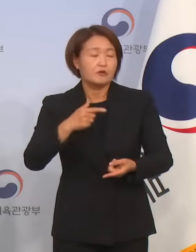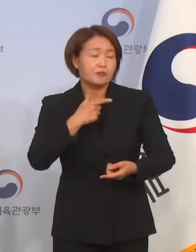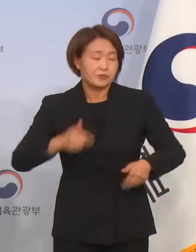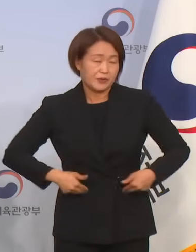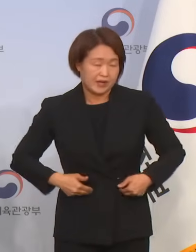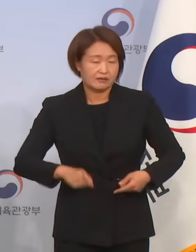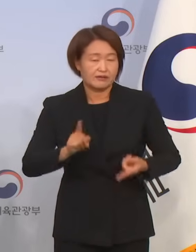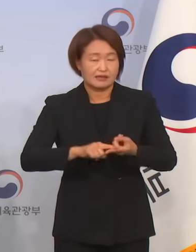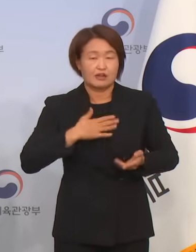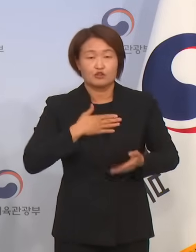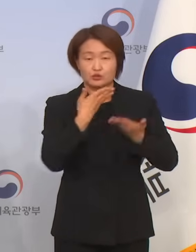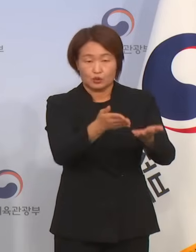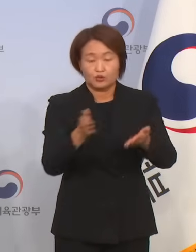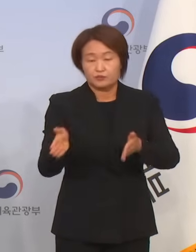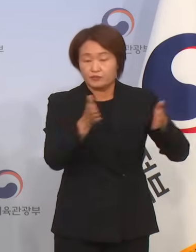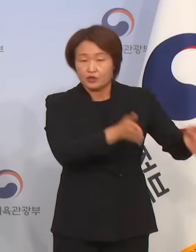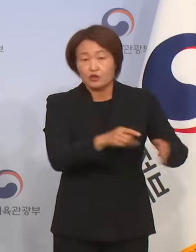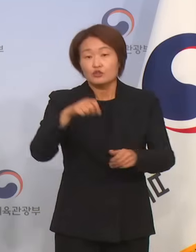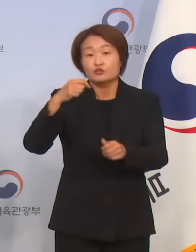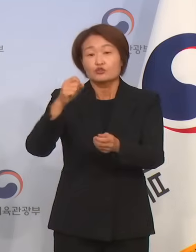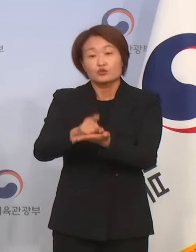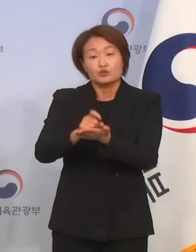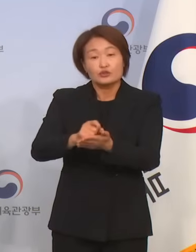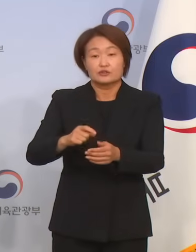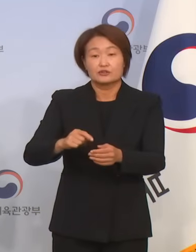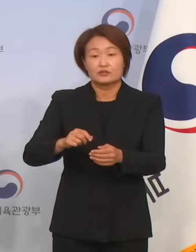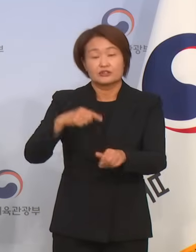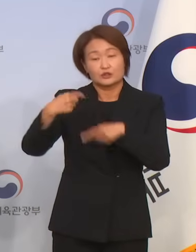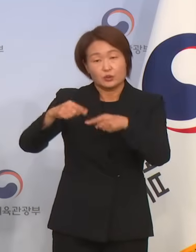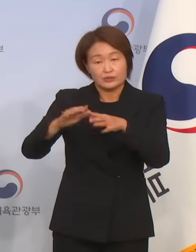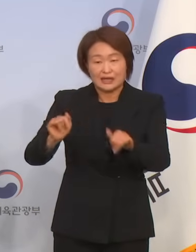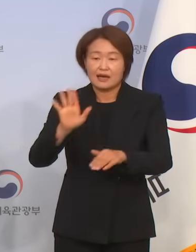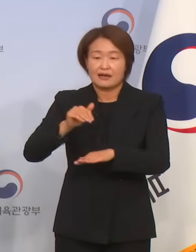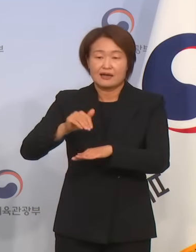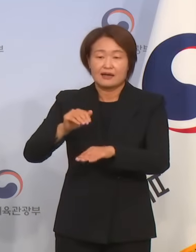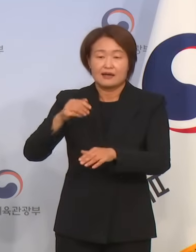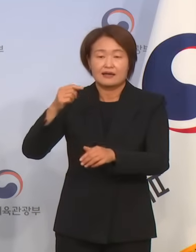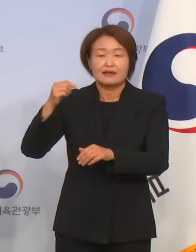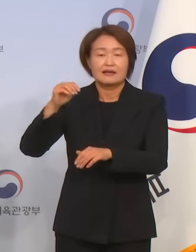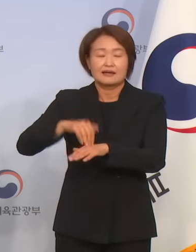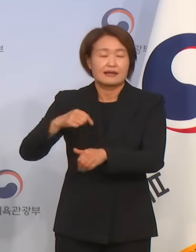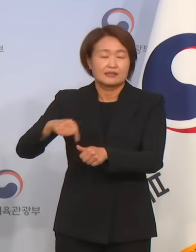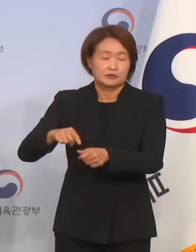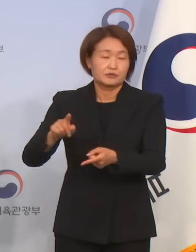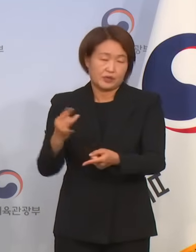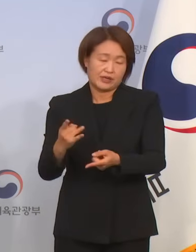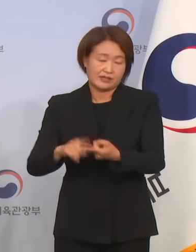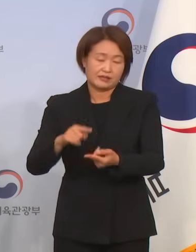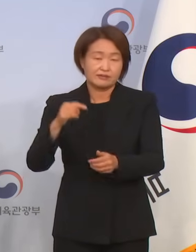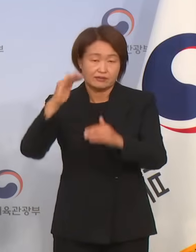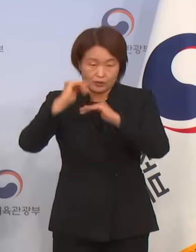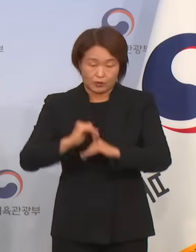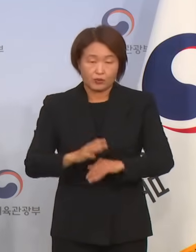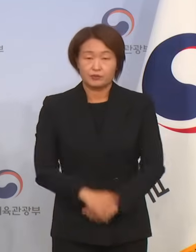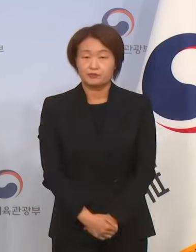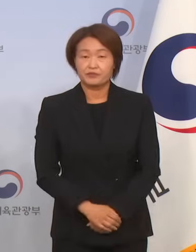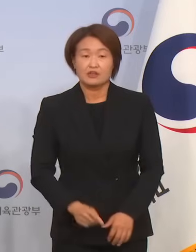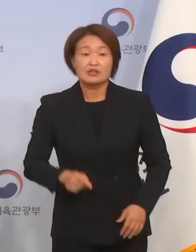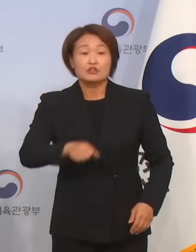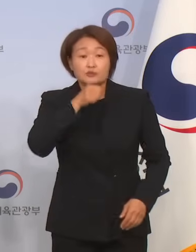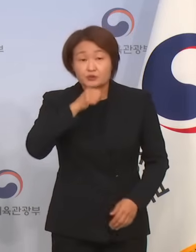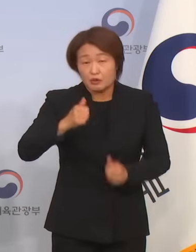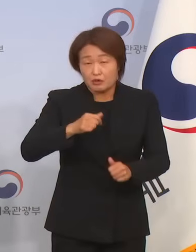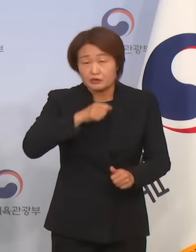다음으로는 축구 지도자 강습회 운영 부적정 관련 사항입니다. 축구협회는 실기 점수